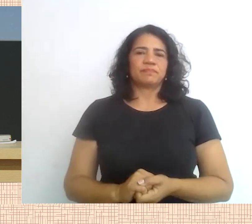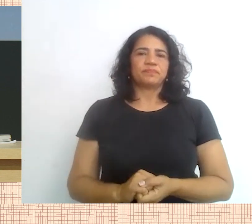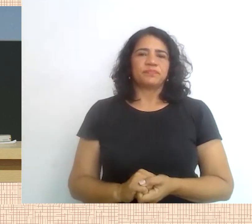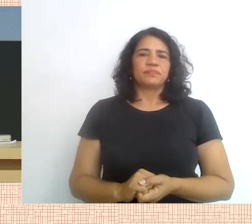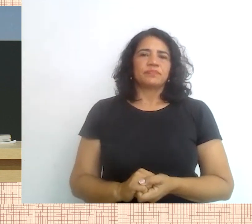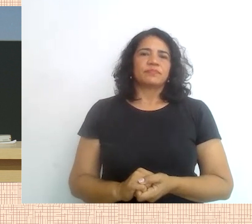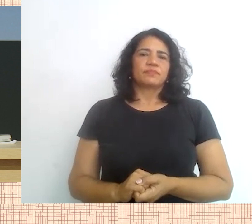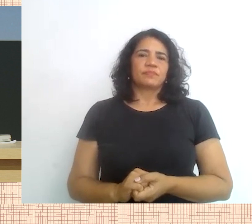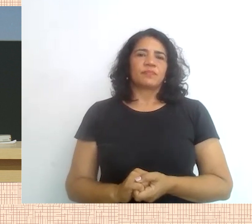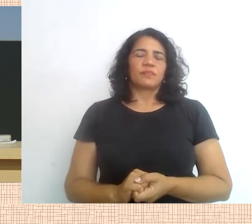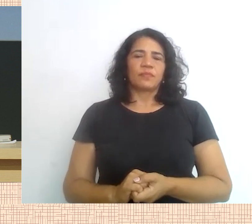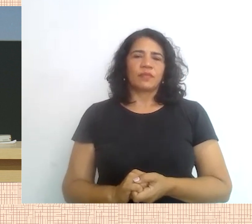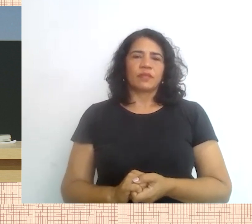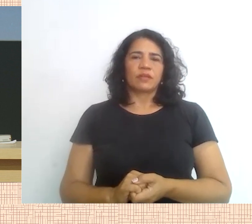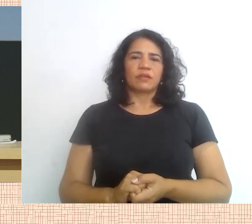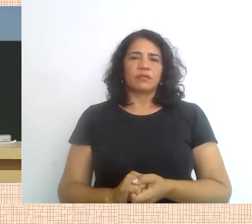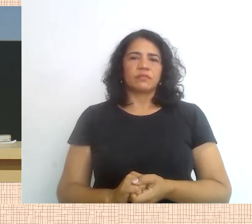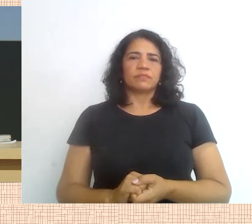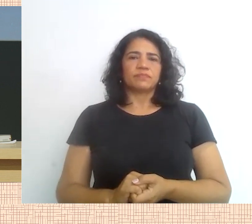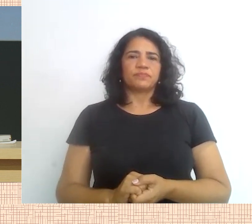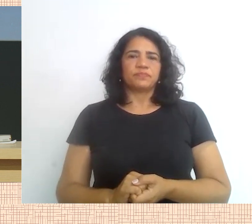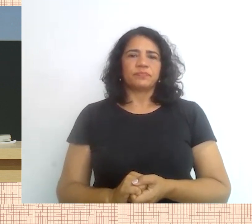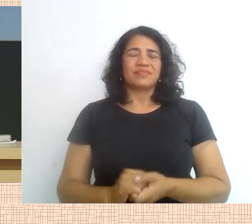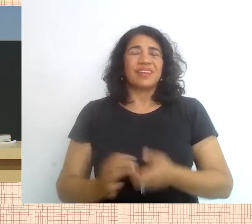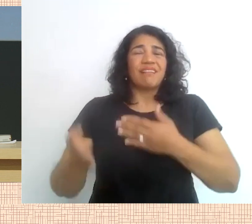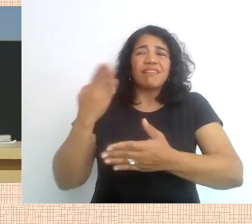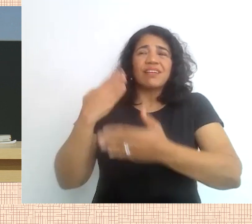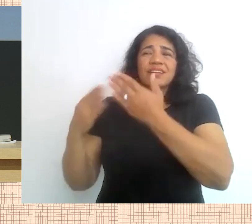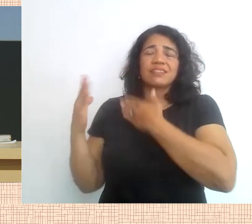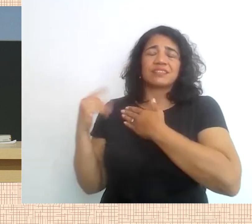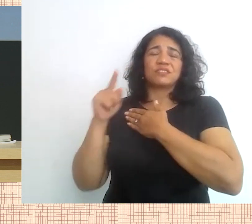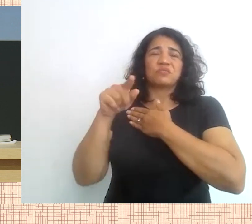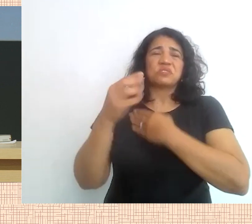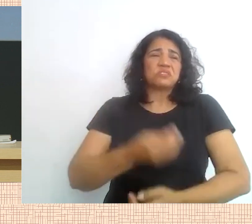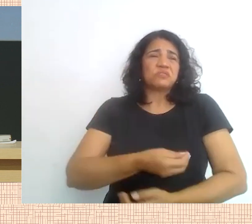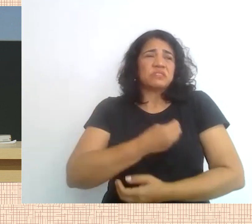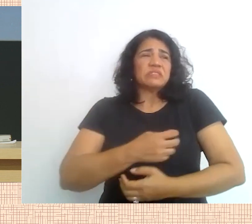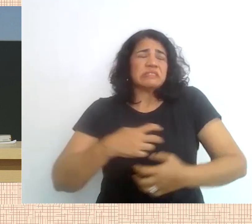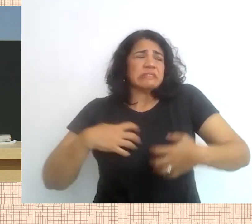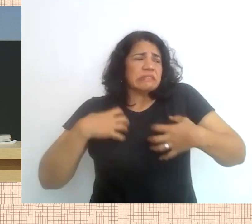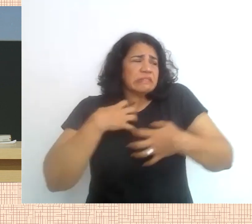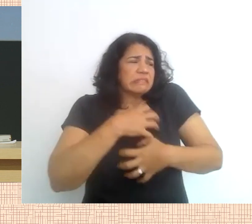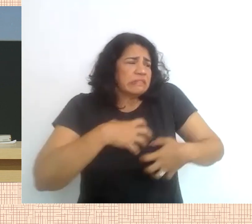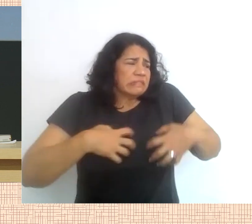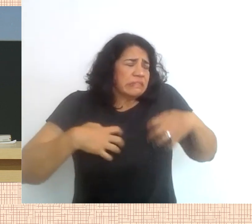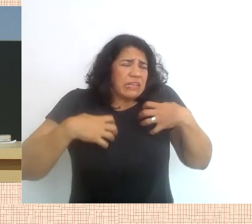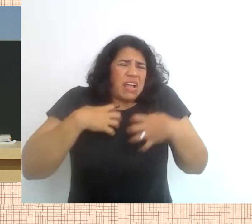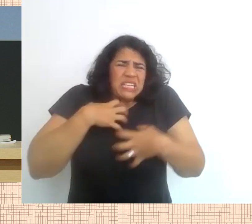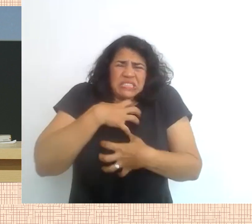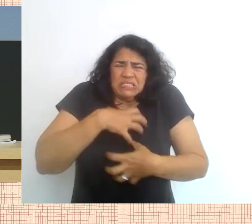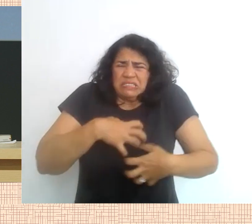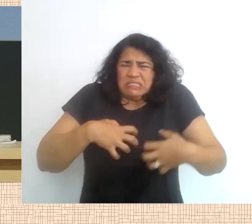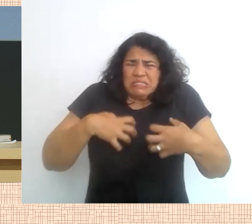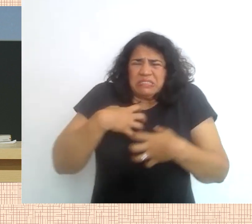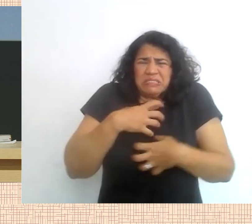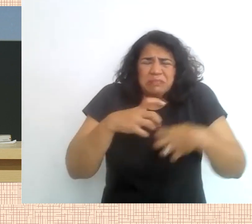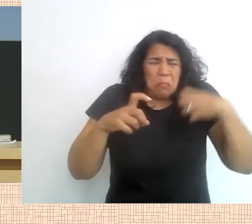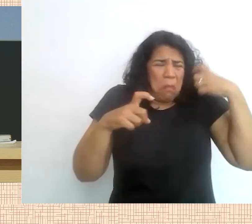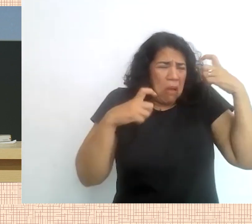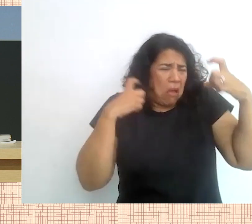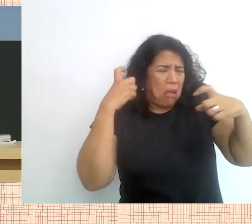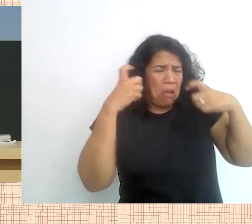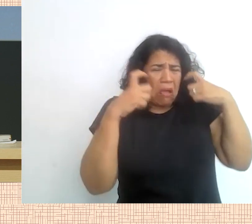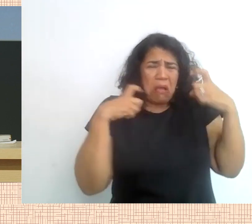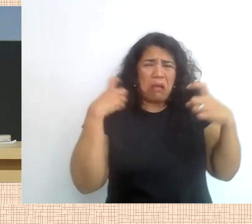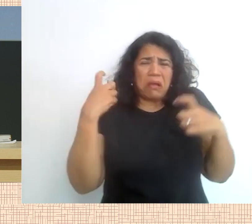o resultado é paz. Você vivia ansioso, você vivia angustiado, você vivia